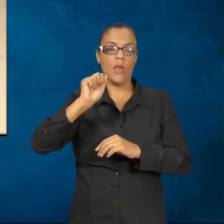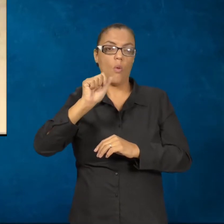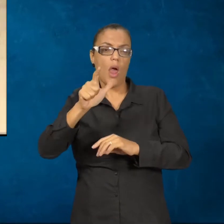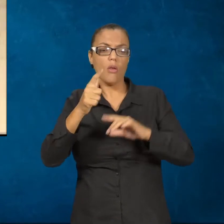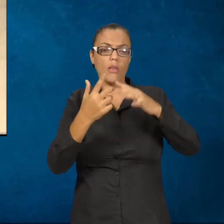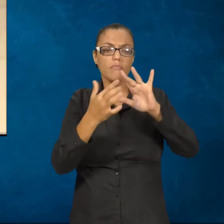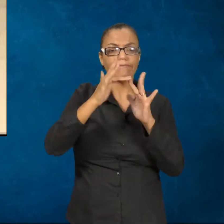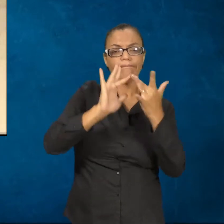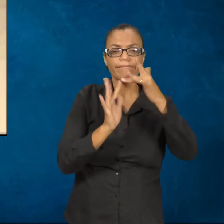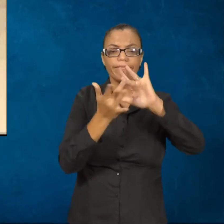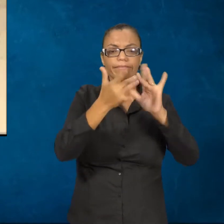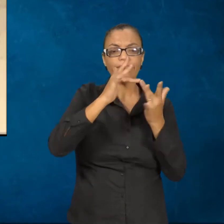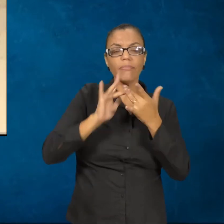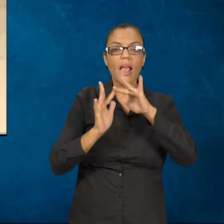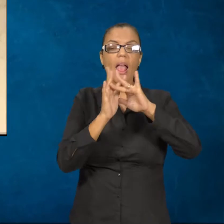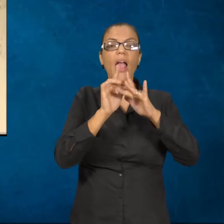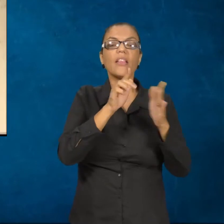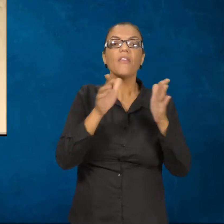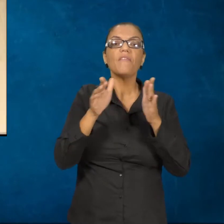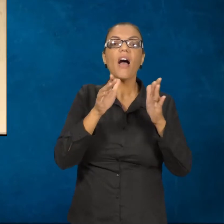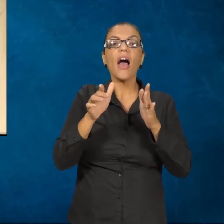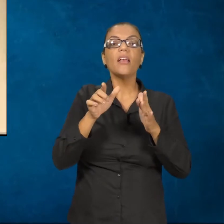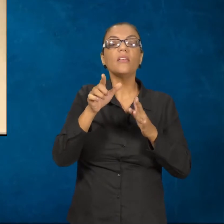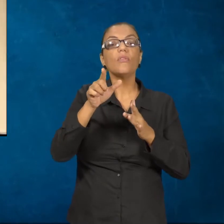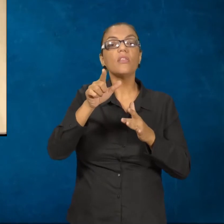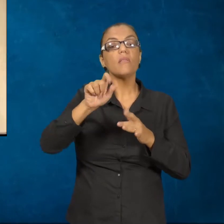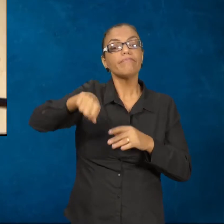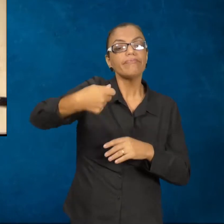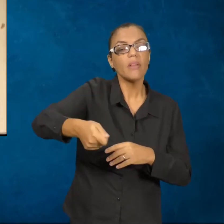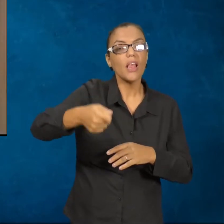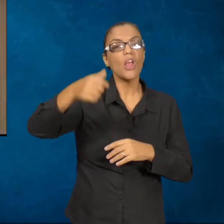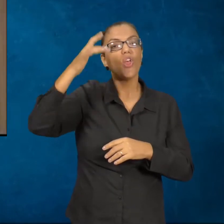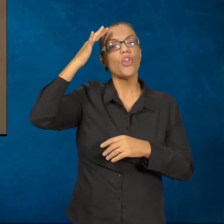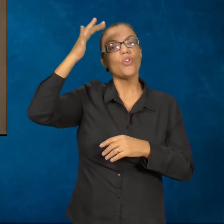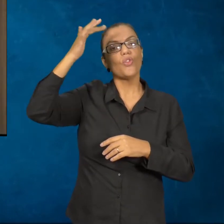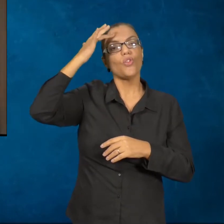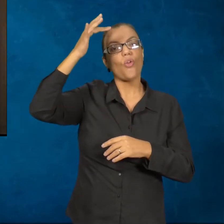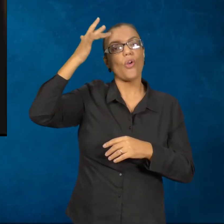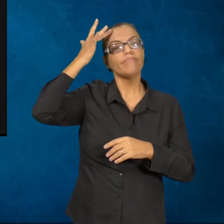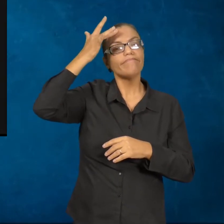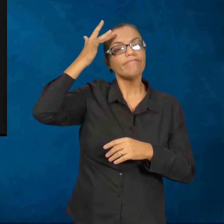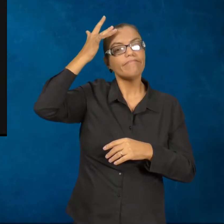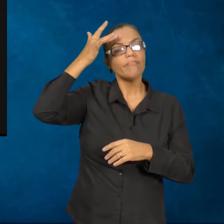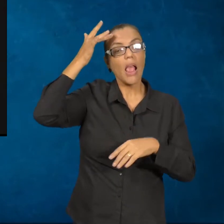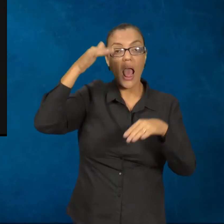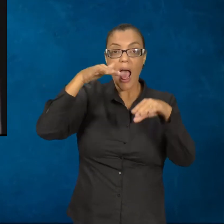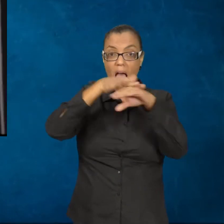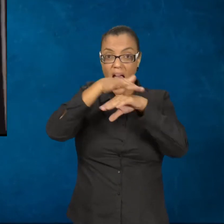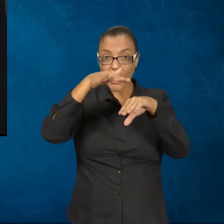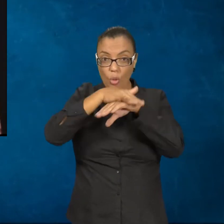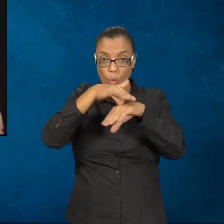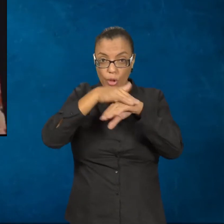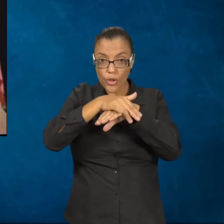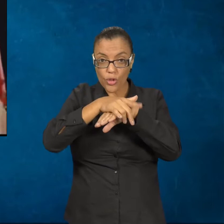chama de sonho. À noite, você não dorme para descansar.